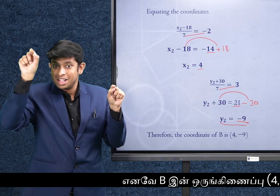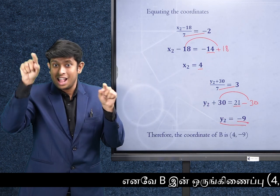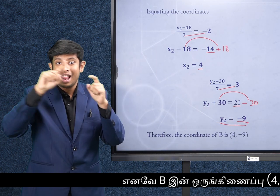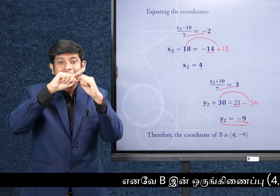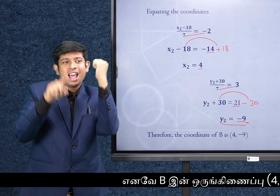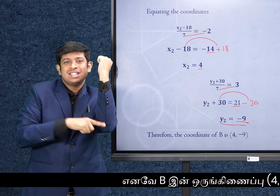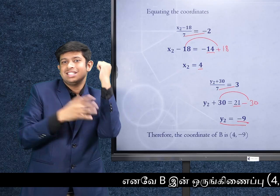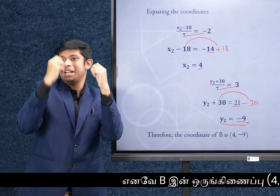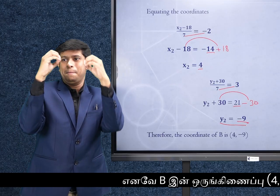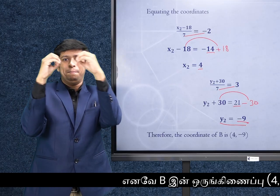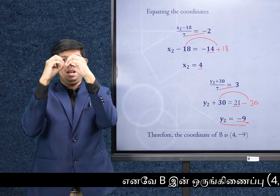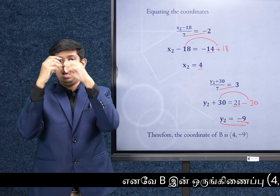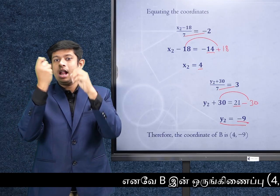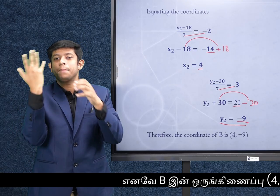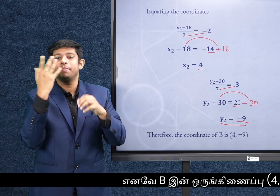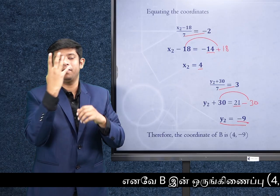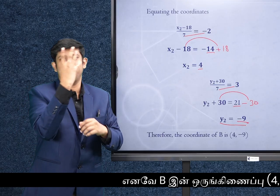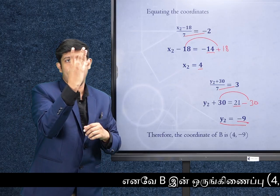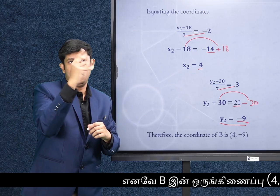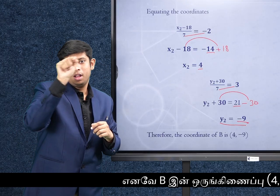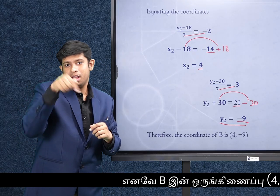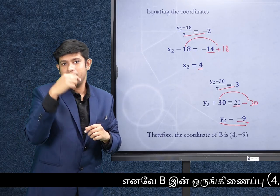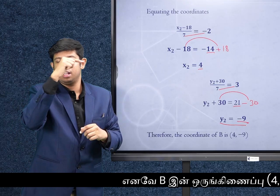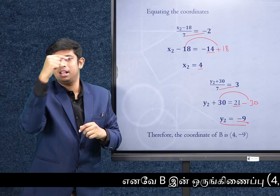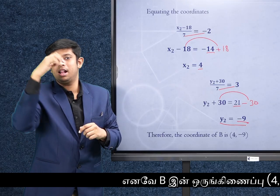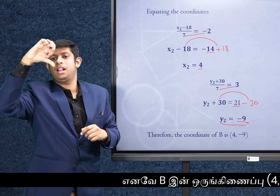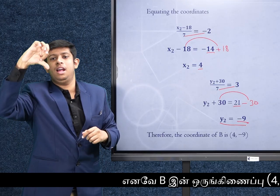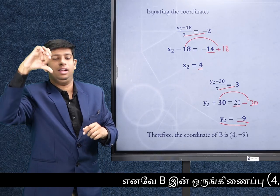ஒருங்கிணைப்பு அடைப்புக்குறிக்குள் 4 கழித்தல் 9.